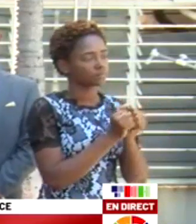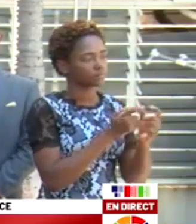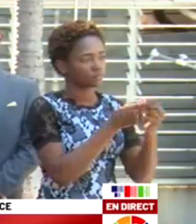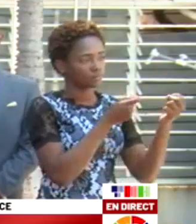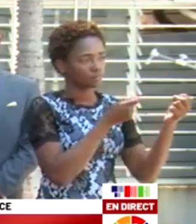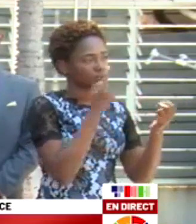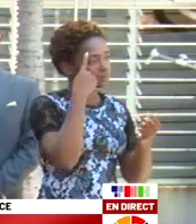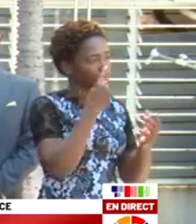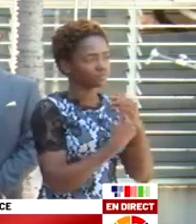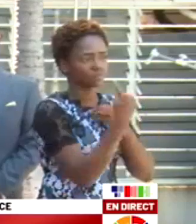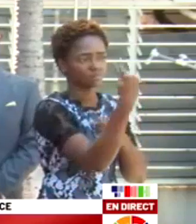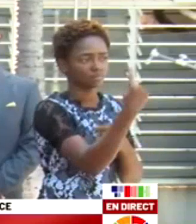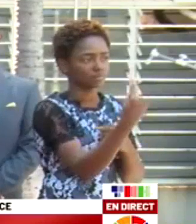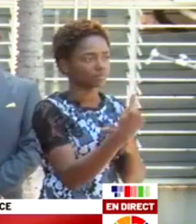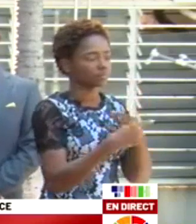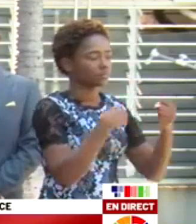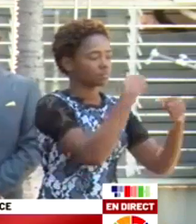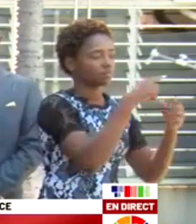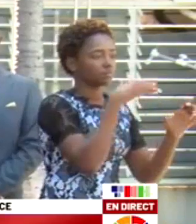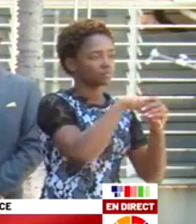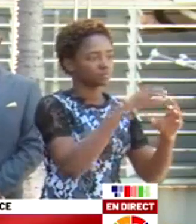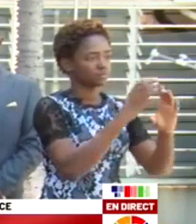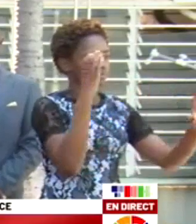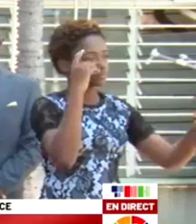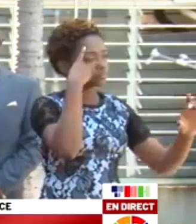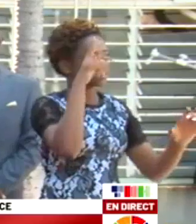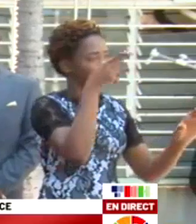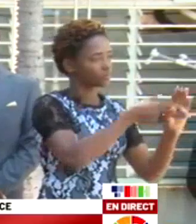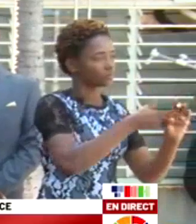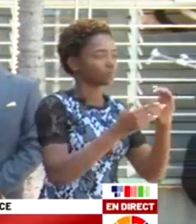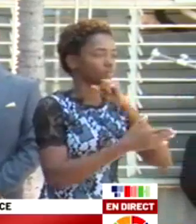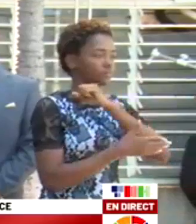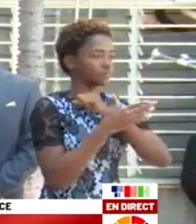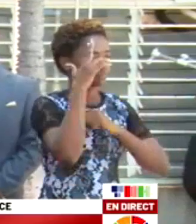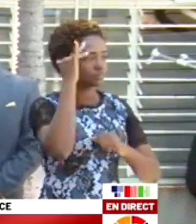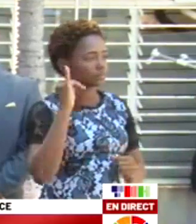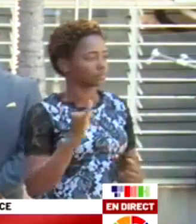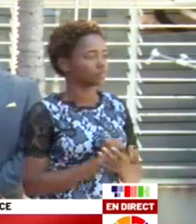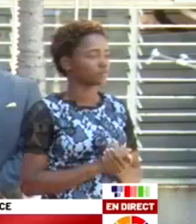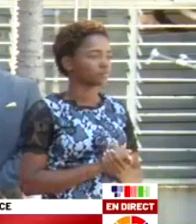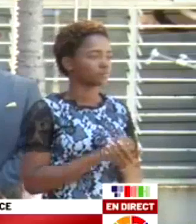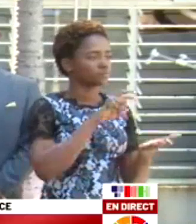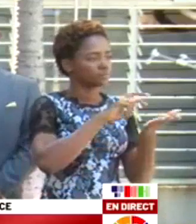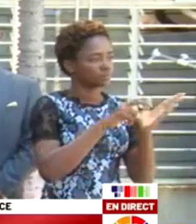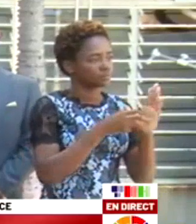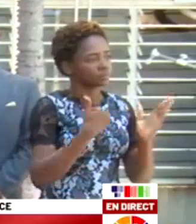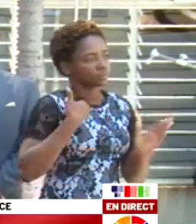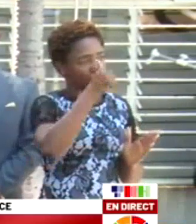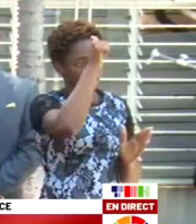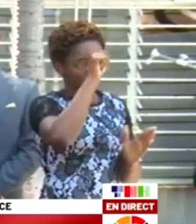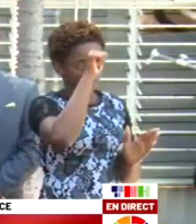ce n'est pas pour contre eux, ils ont monté dans le conteneur, ils ont rentré en Haïti. Ça veut dire, ils ont pas un, ils ont